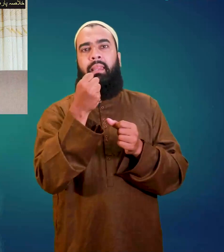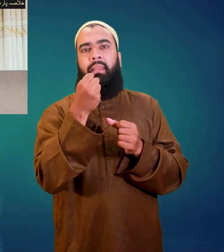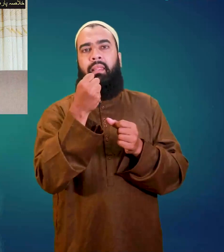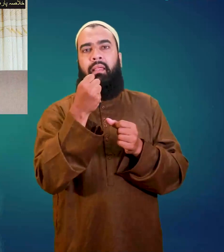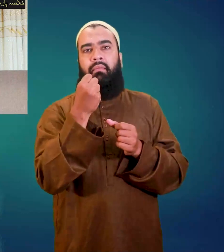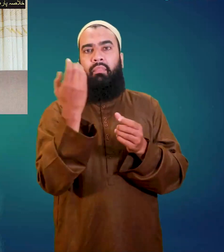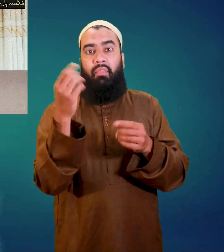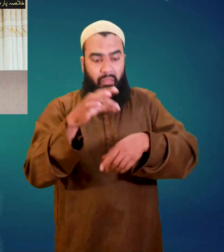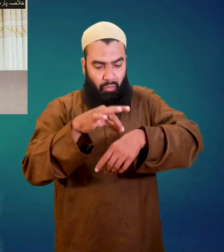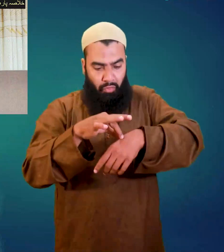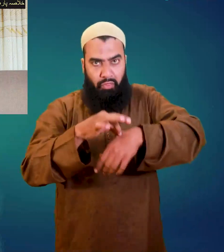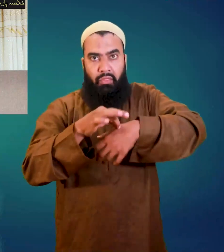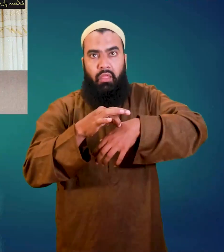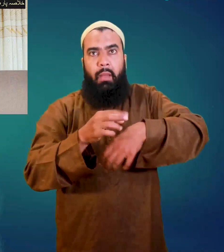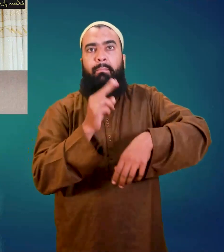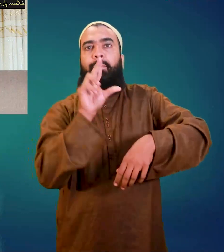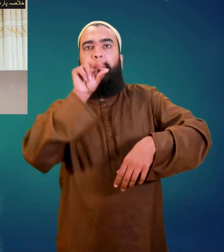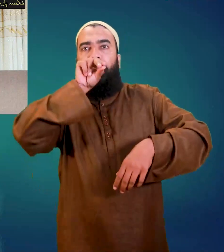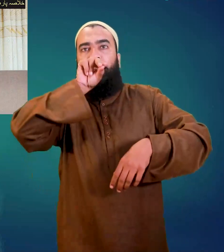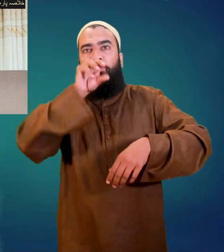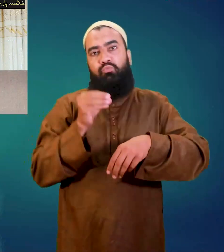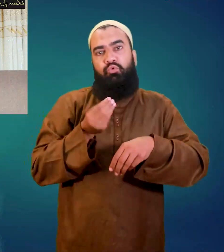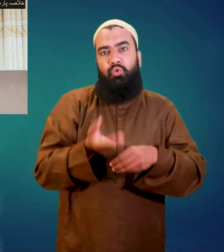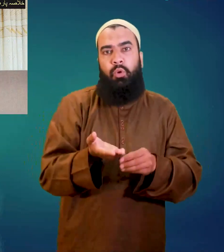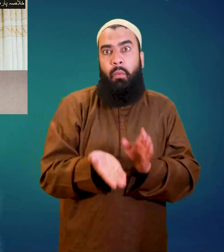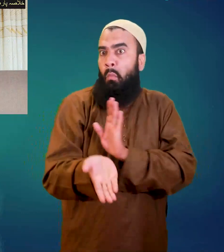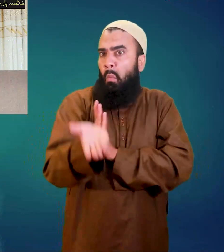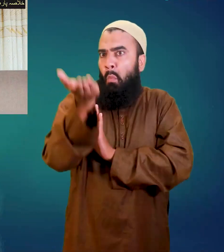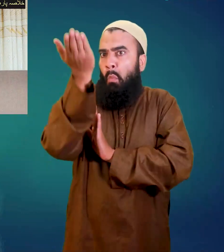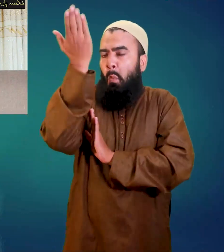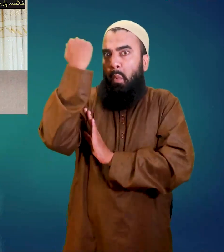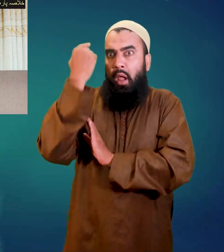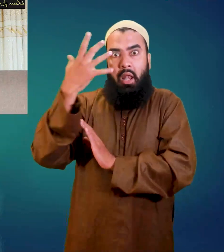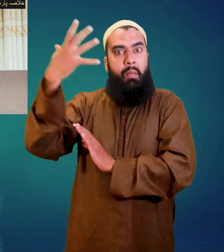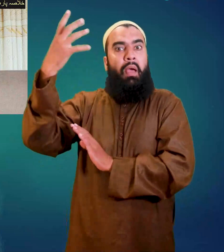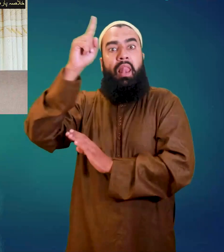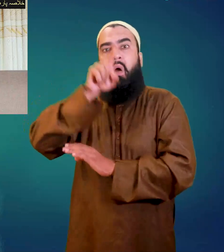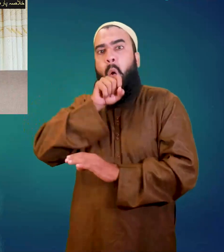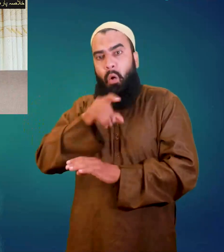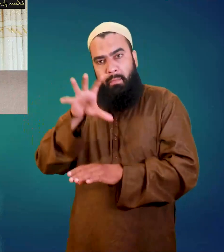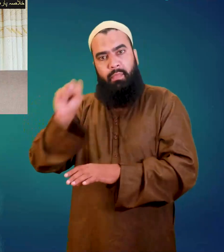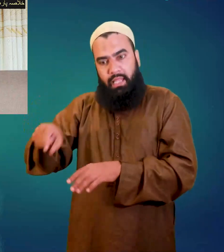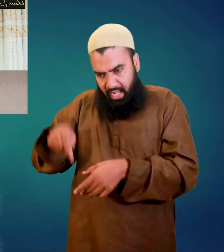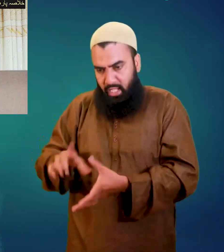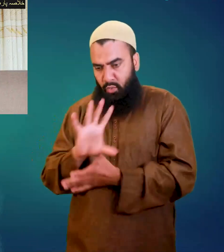کہ ہمیں بولنے کی قوت اس نے دی جس نے ہر چیز کو بولنے کی قوت عطا فرمائی۔